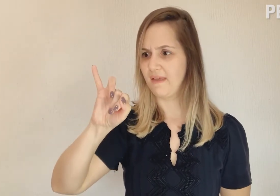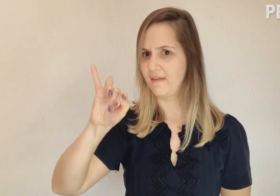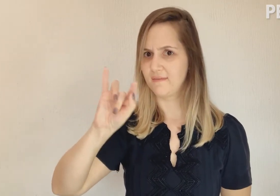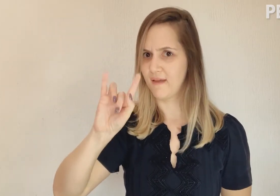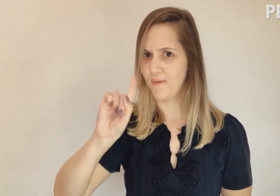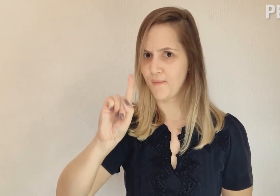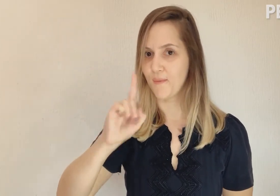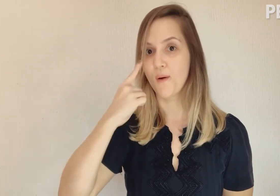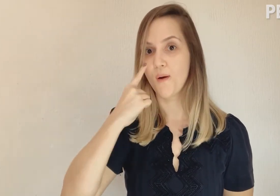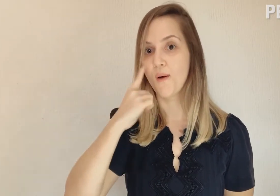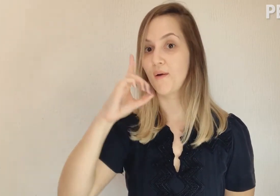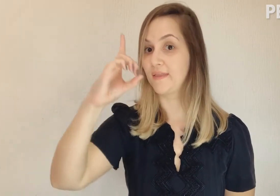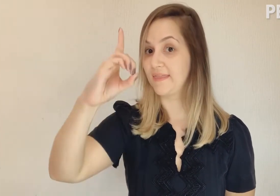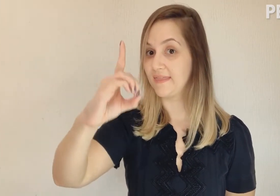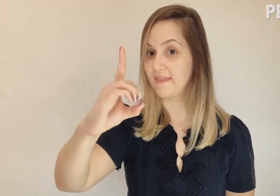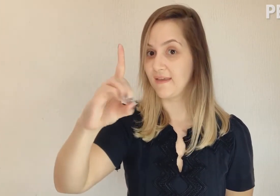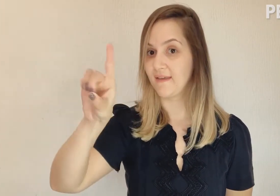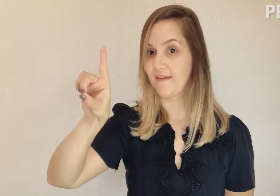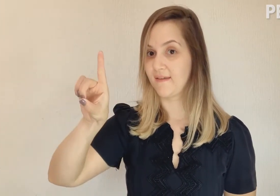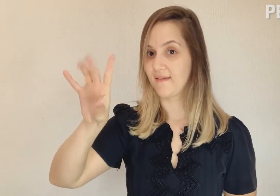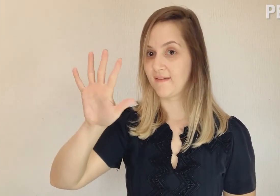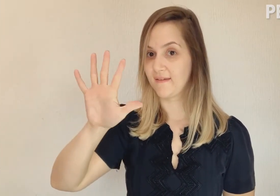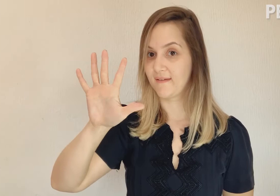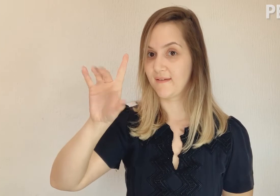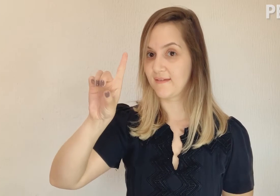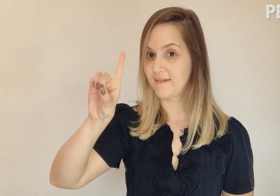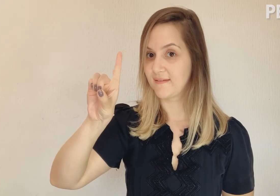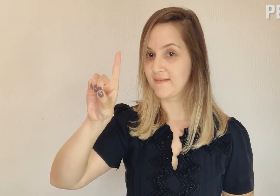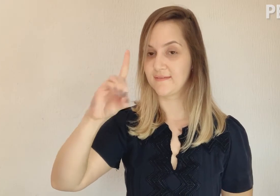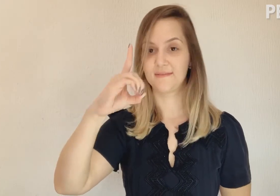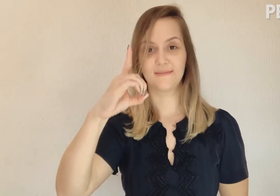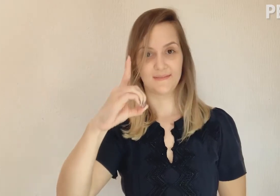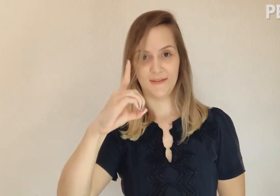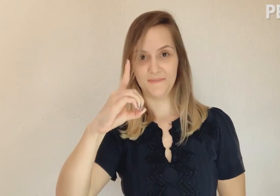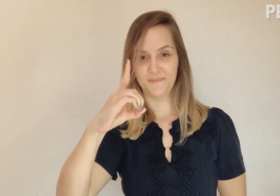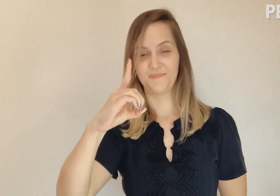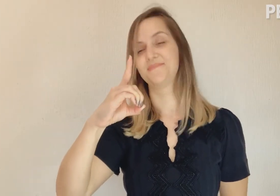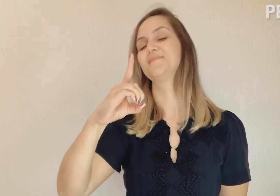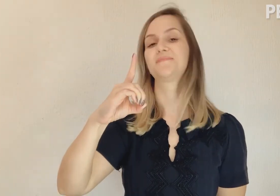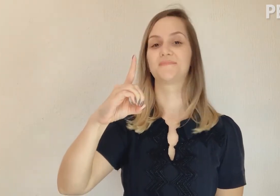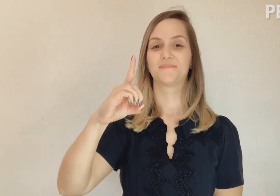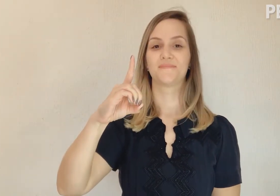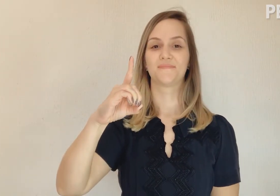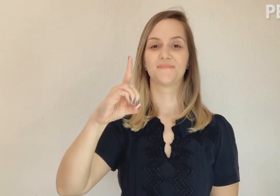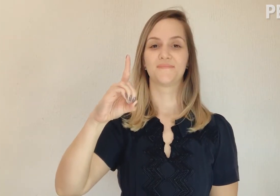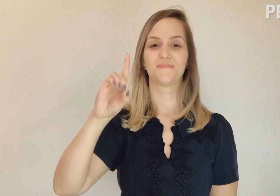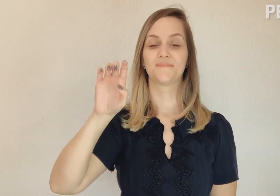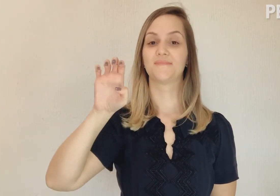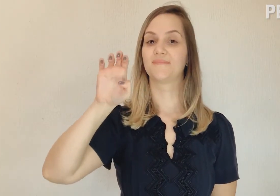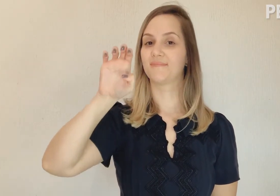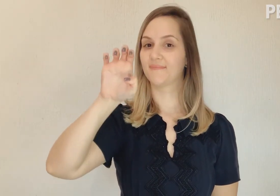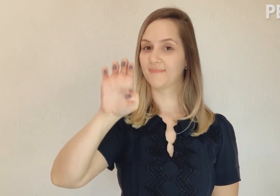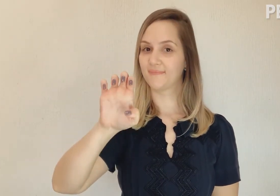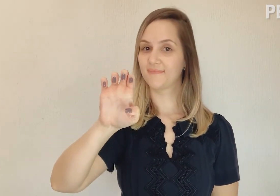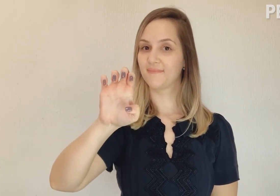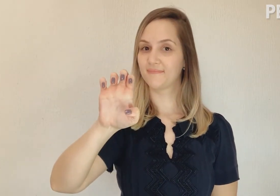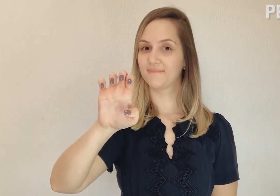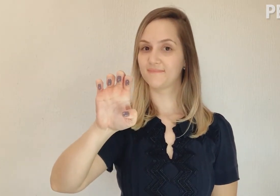não é com esse dedo, não, é com o dedo indicador apontando para cima, veja lá, essa é a letra D.